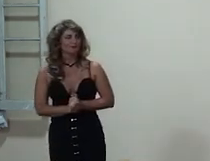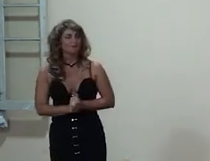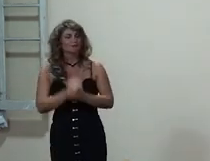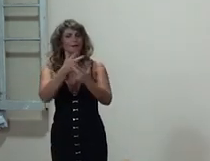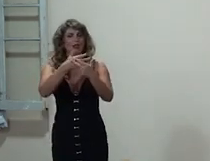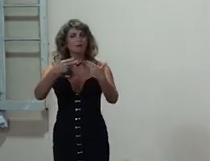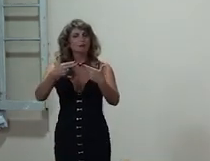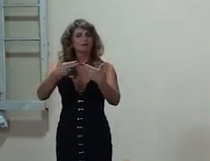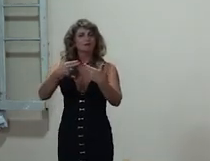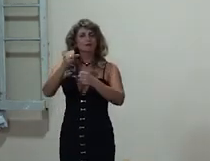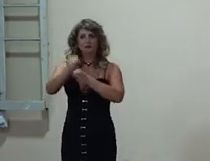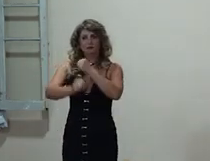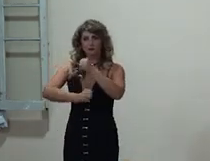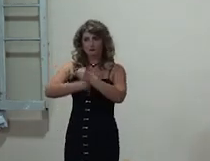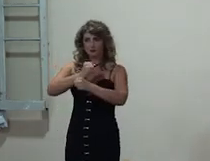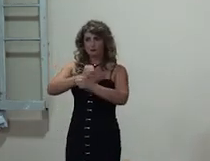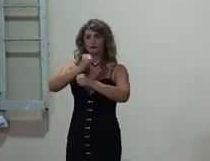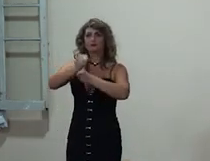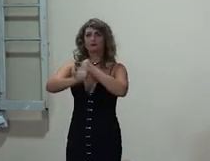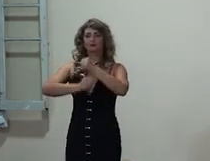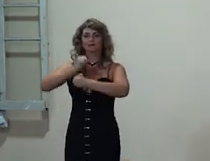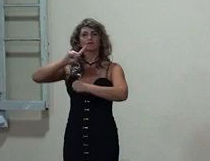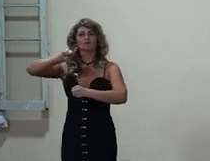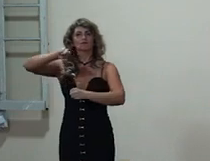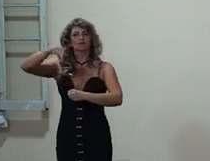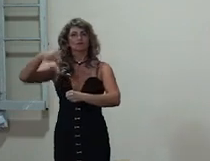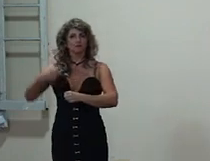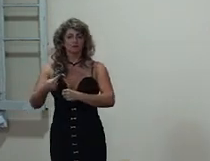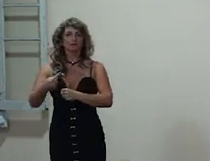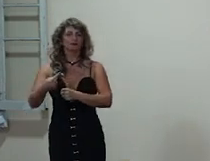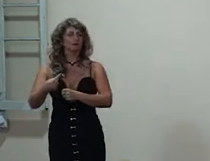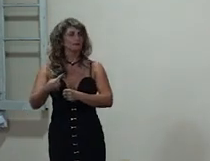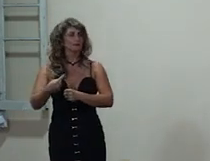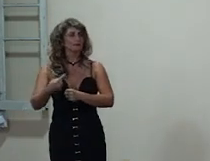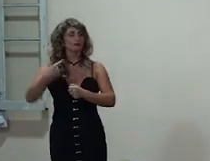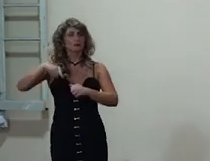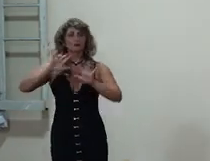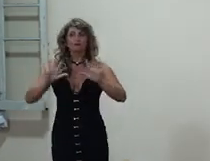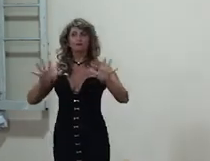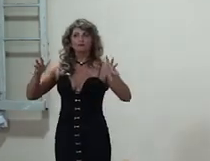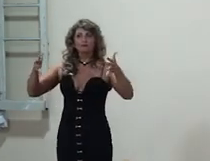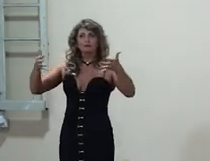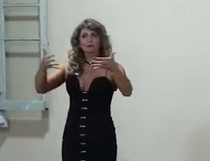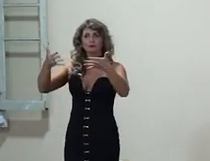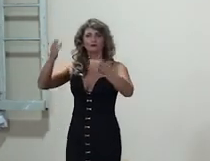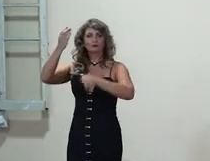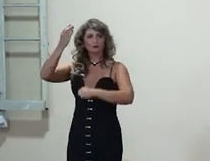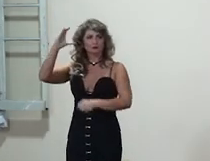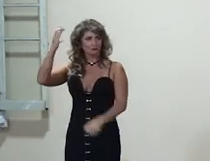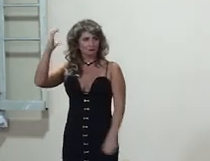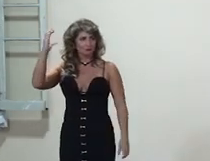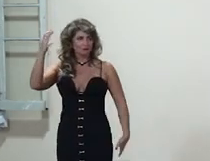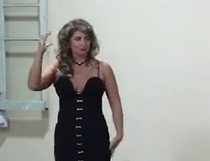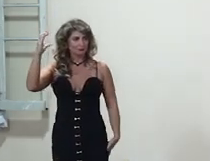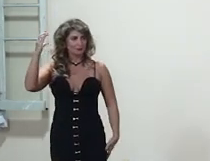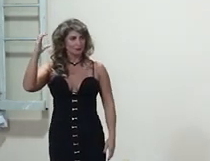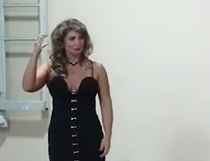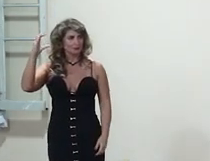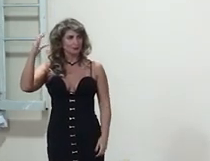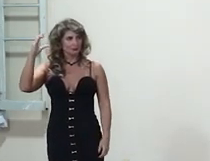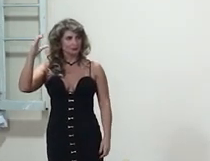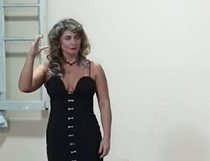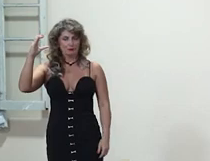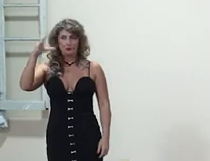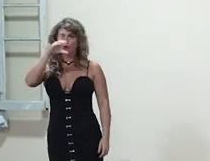Alguns anos depois disso, né, eu estava num evento em Curitiba do